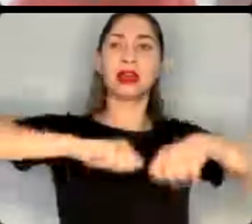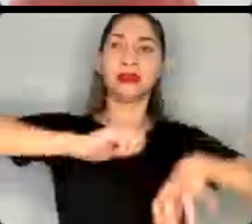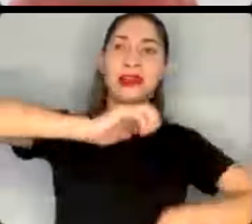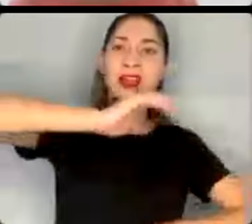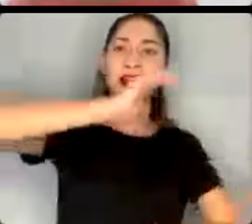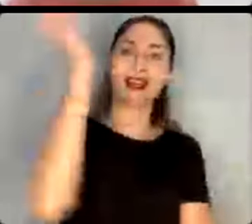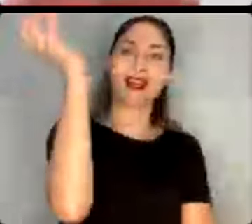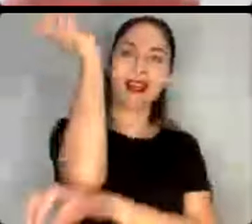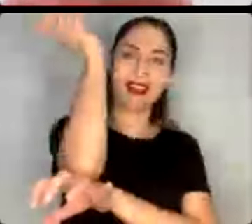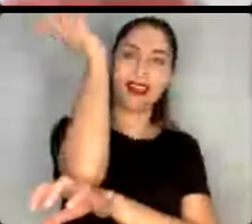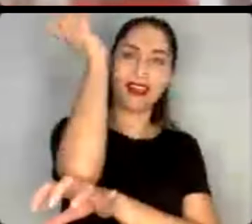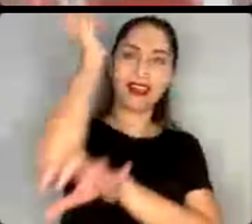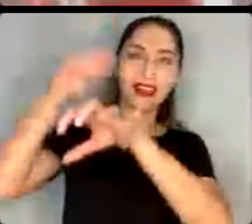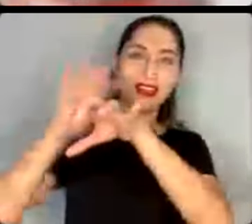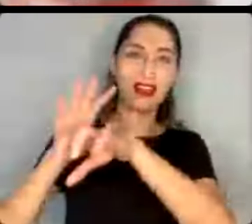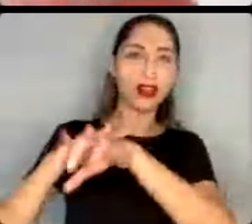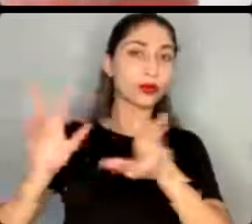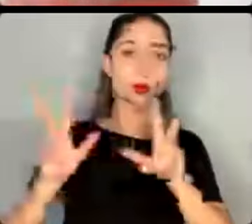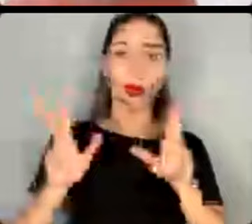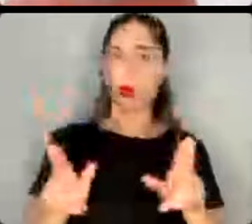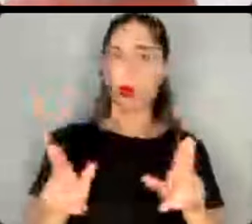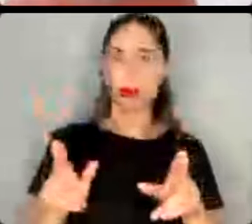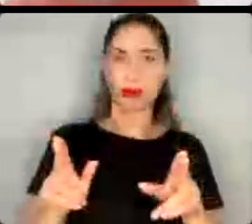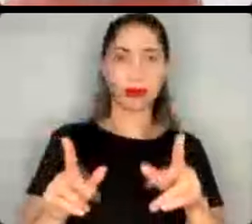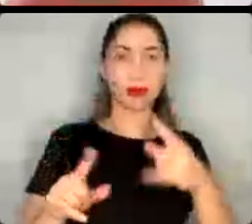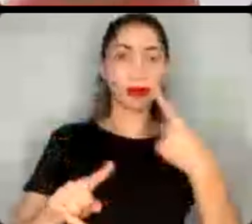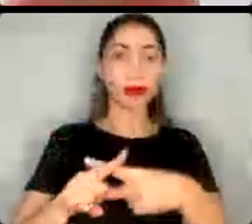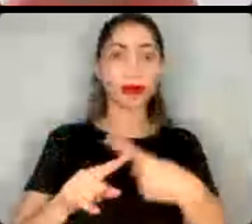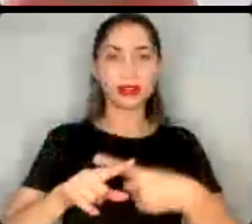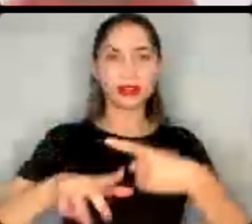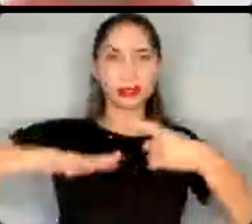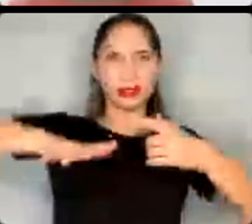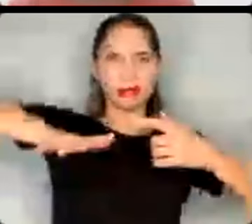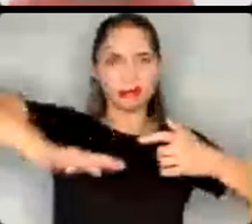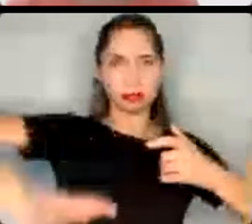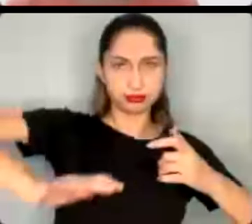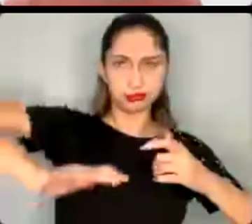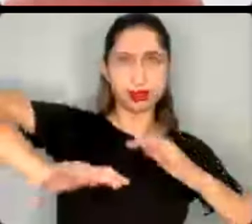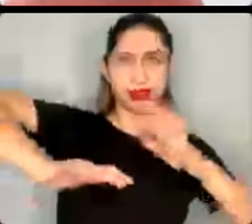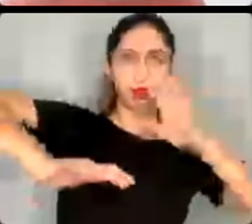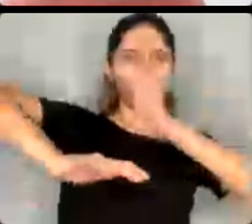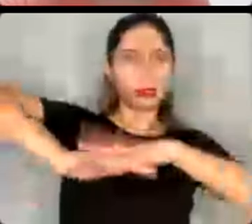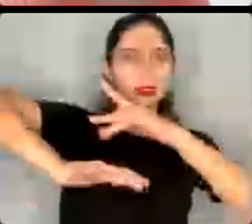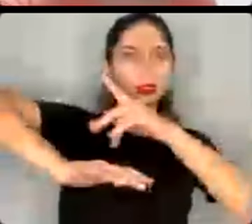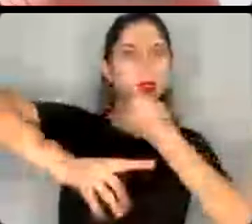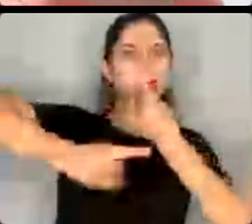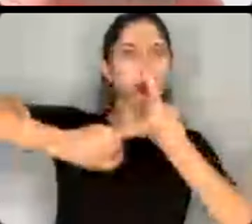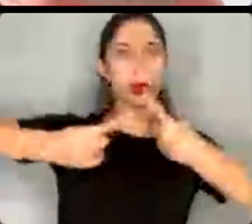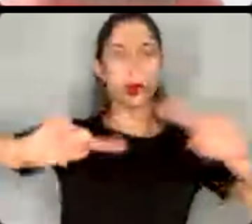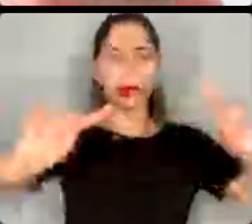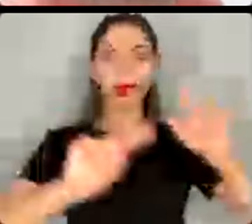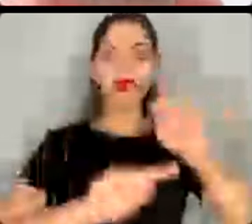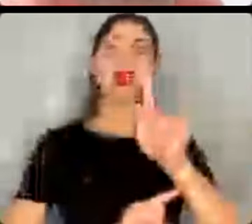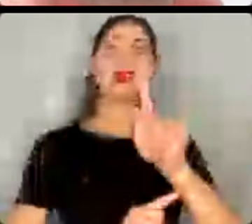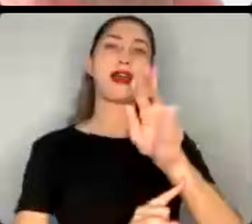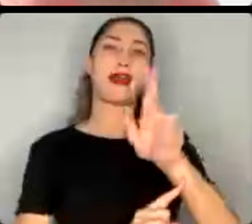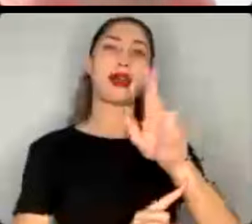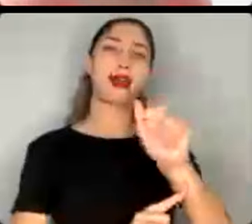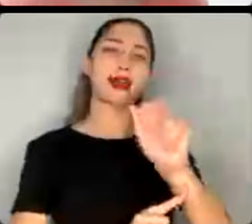você, então, poder rebater contra a força da gravidade. Então, o membro